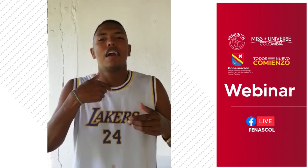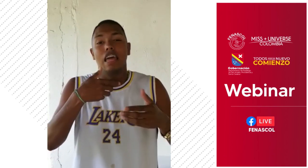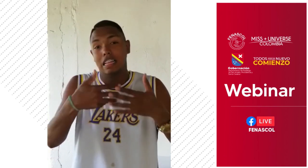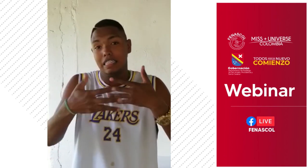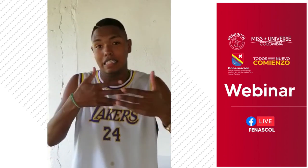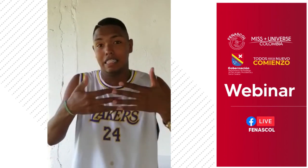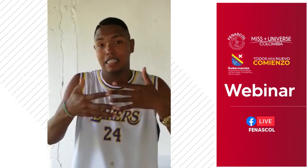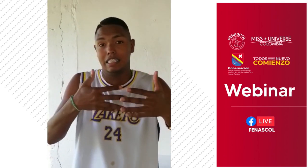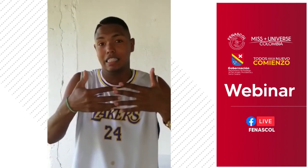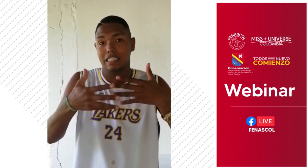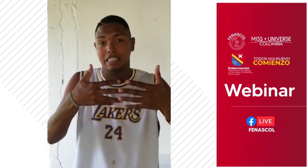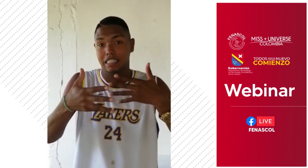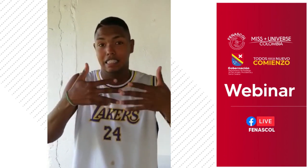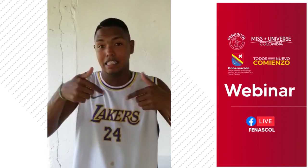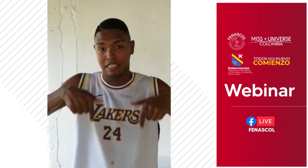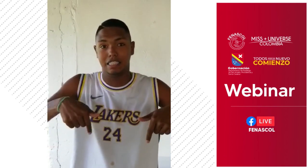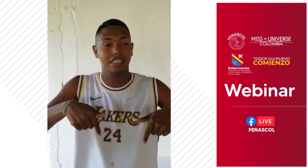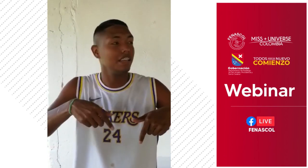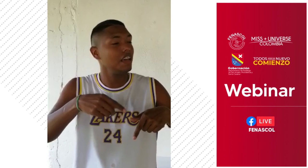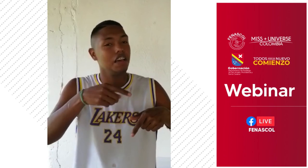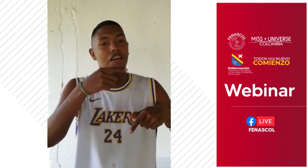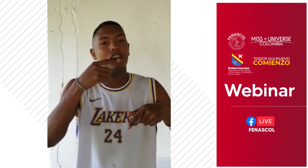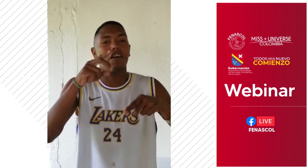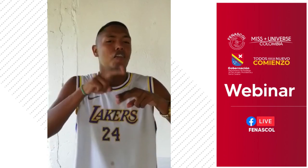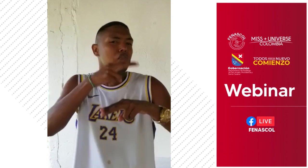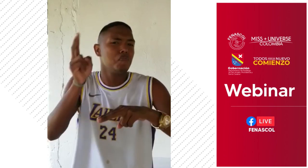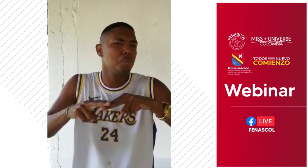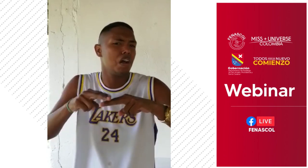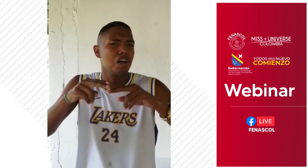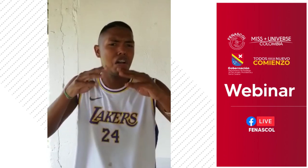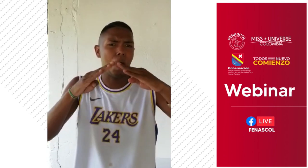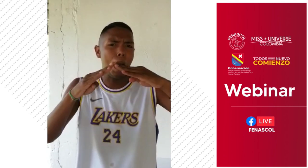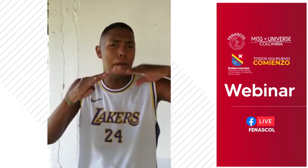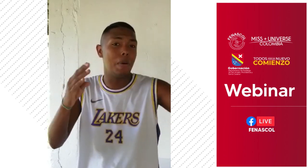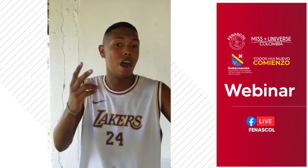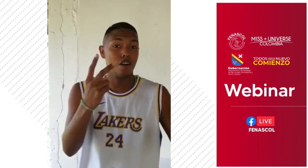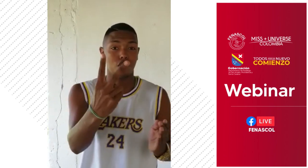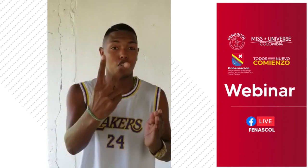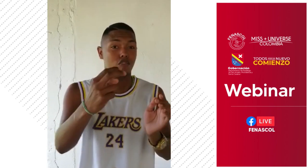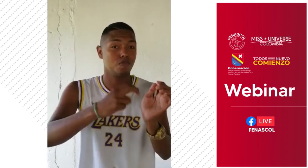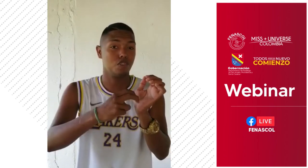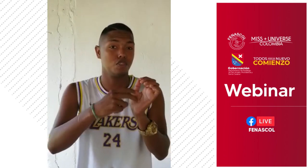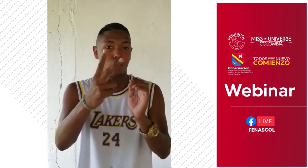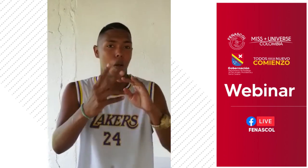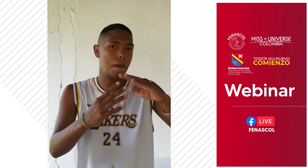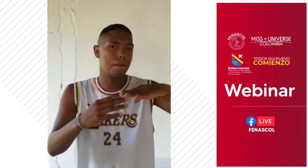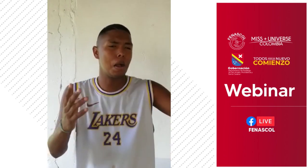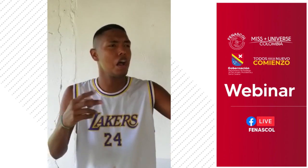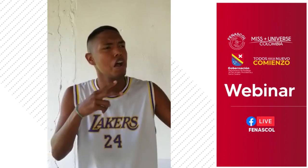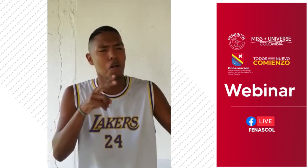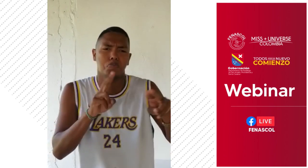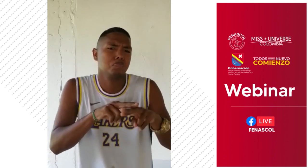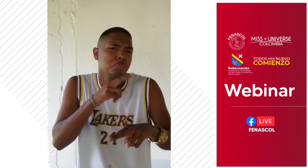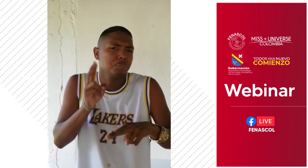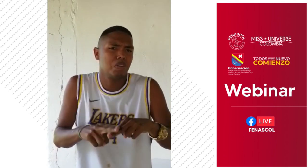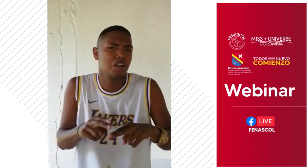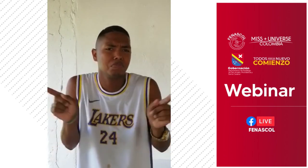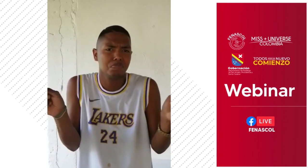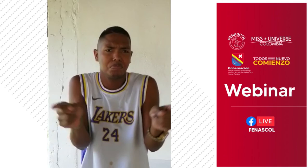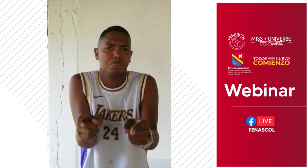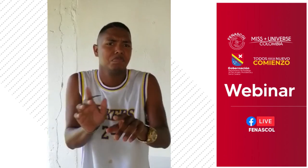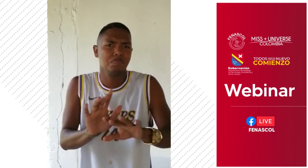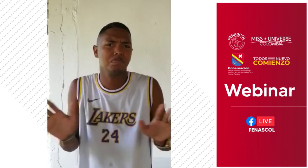la situación en san andrés digamos que ya es habitual tuvimos dos casas que se detuvieron se salió su